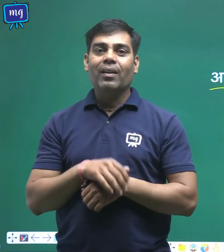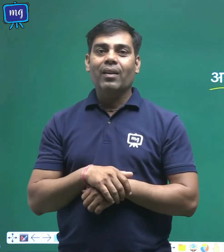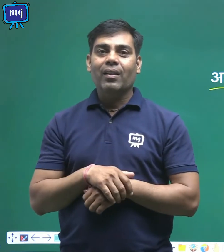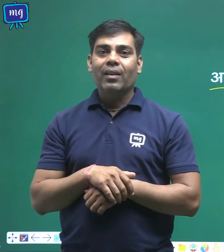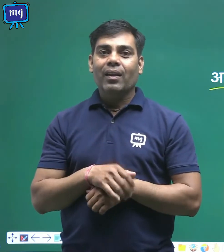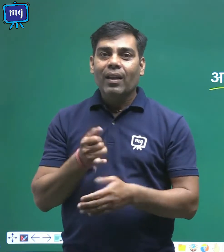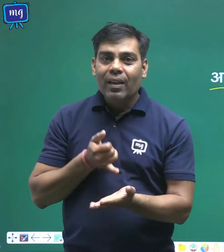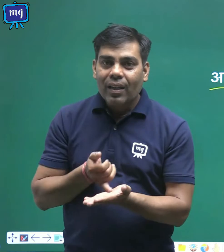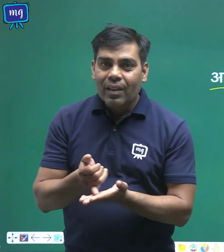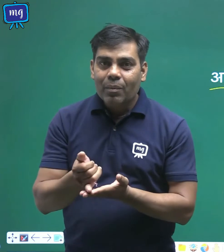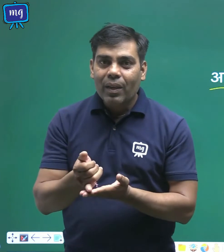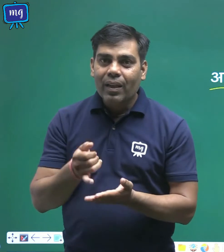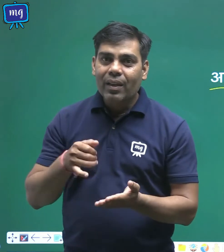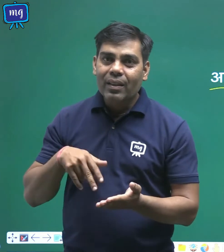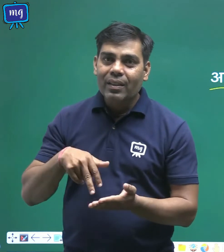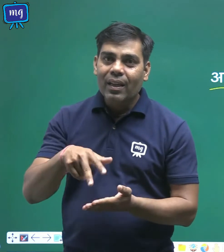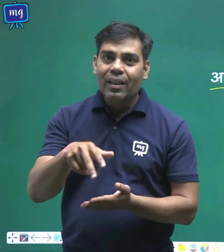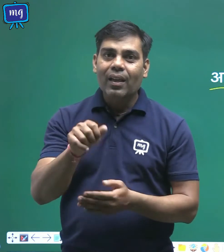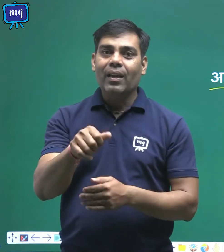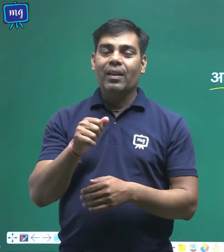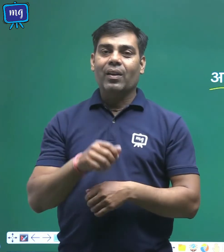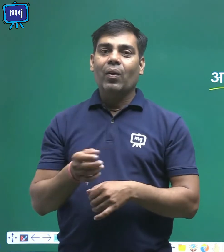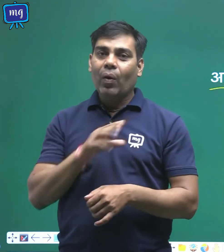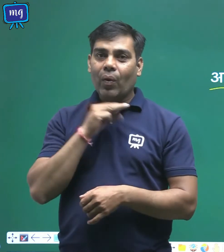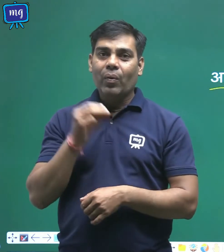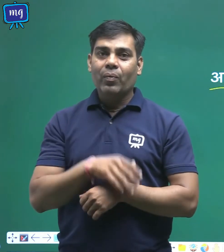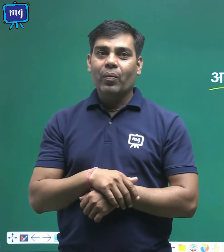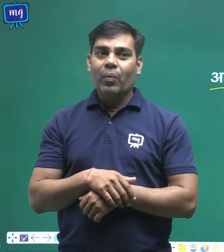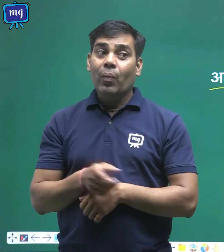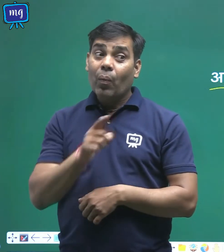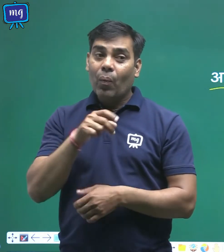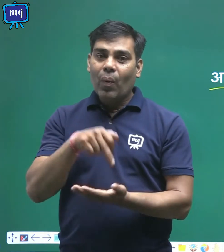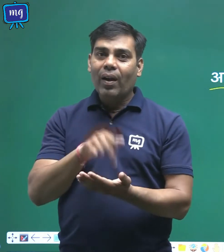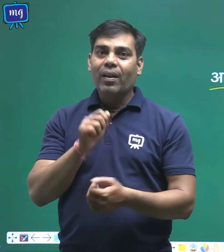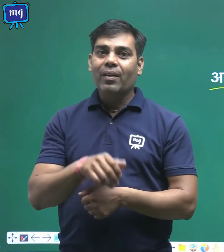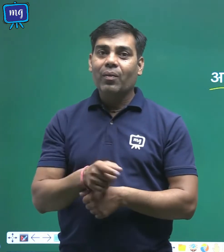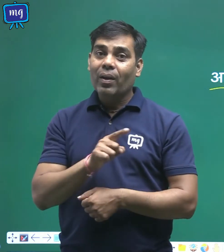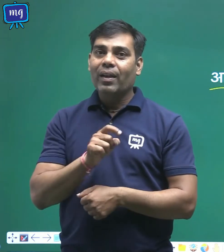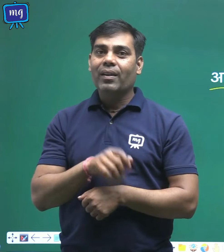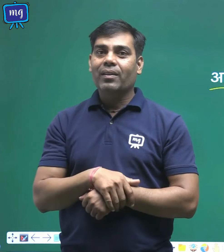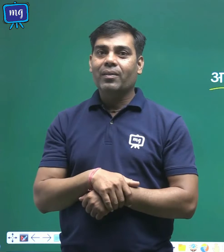खेत में जाता है और वहाँ वह